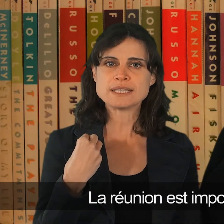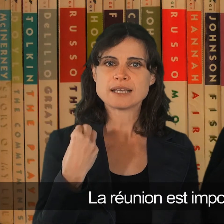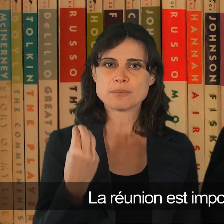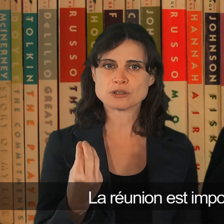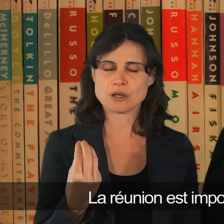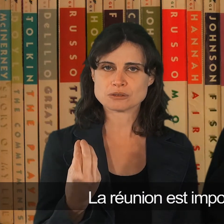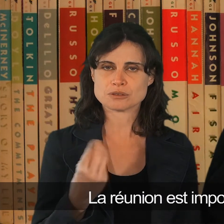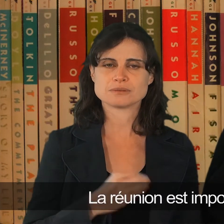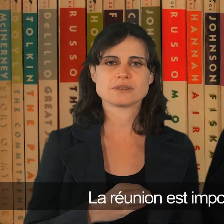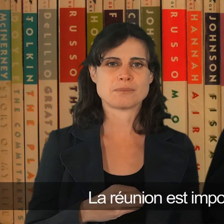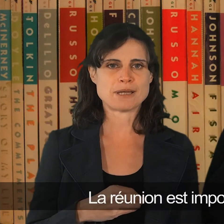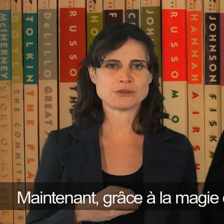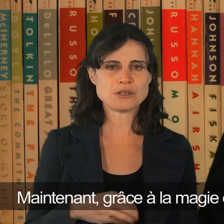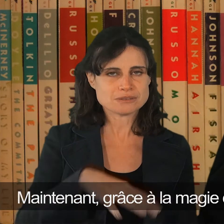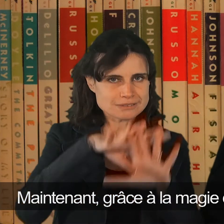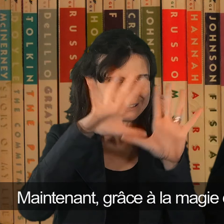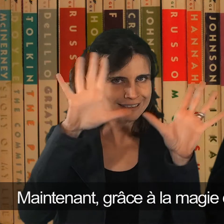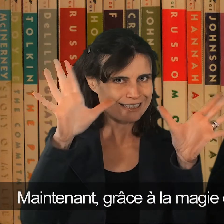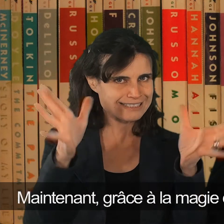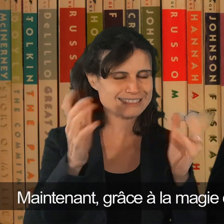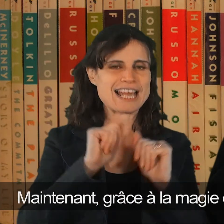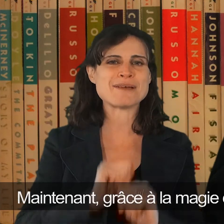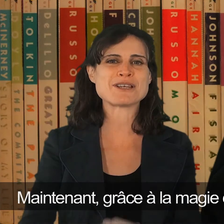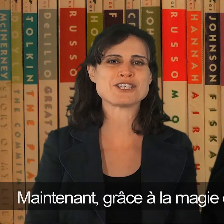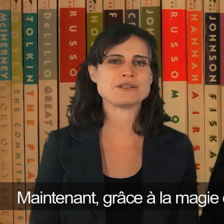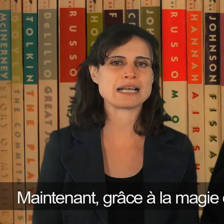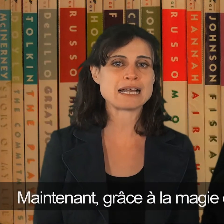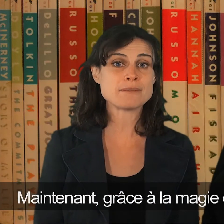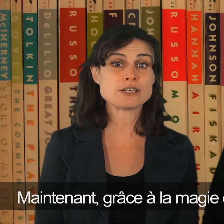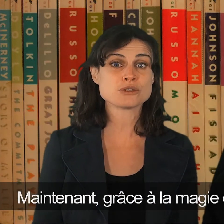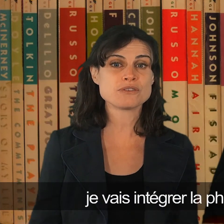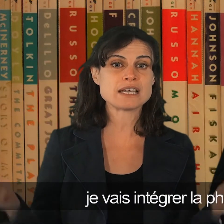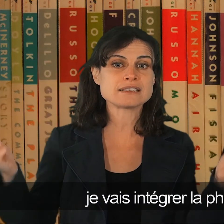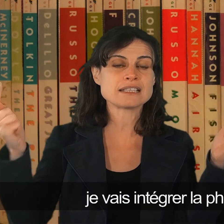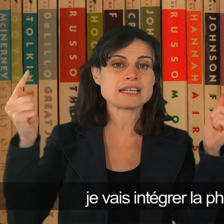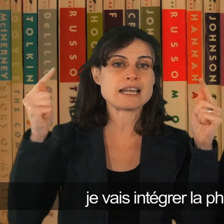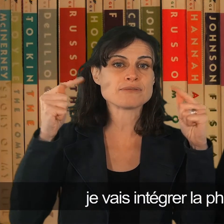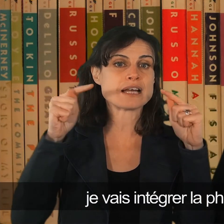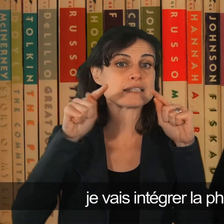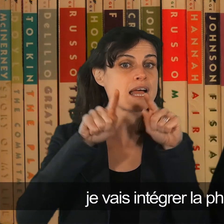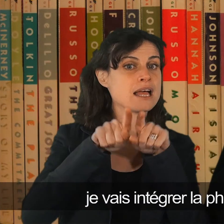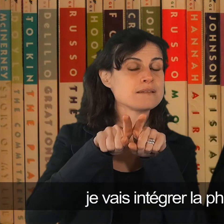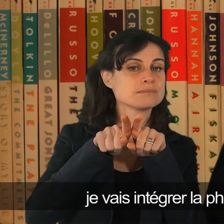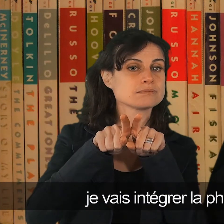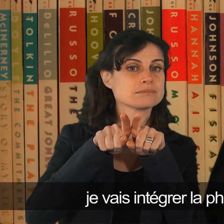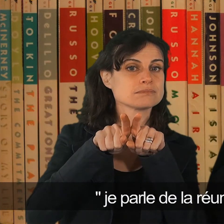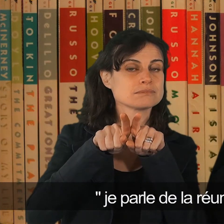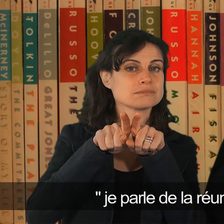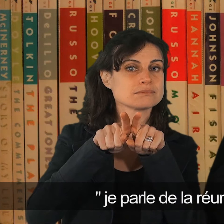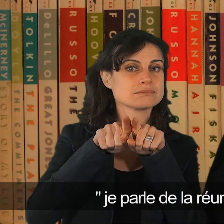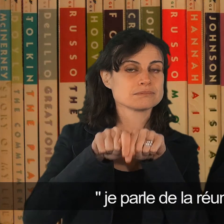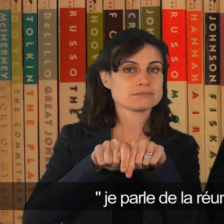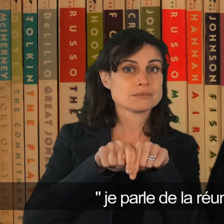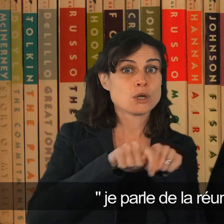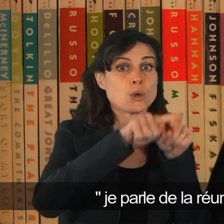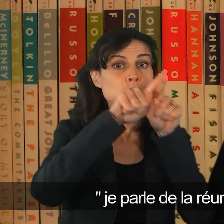réunion est importante. Maintenant, grâce à la magie de la grammaire, je vais intégrer la phrase 1. Je parle